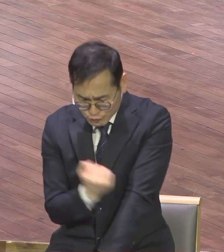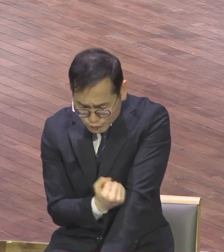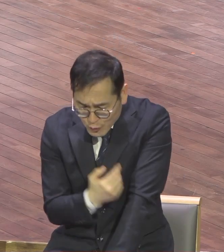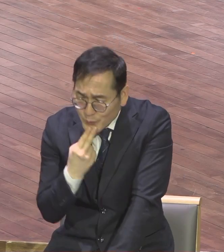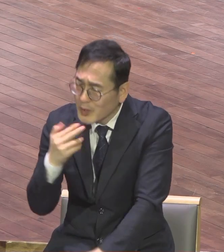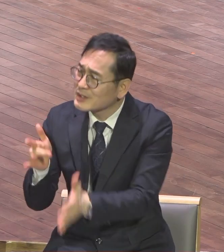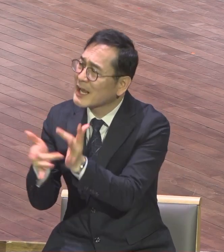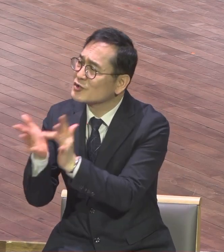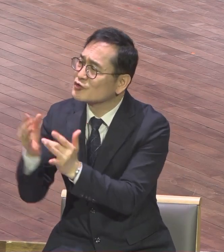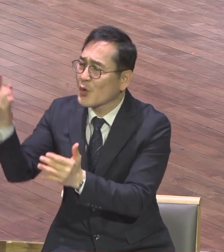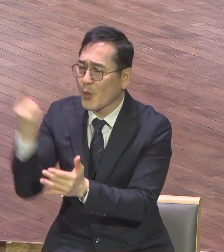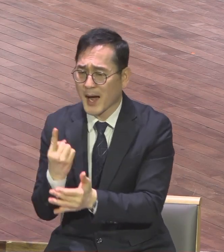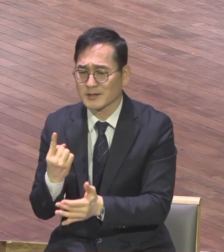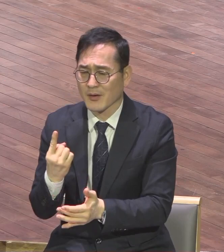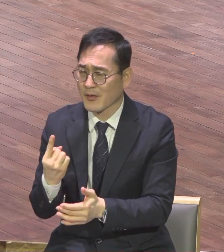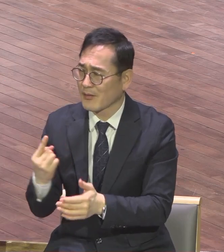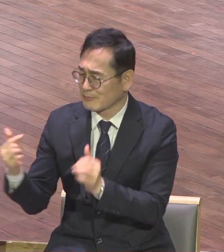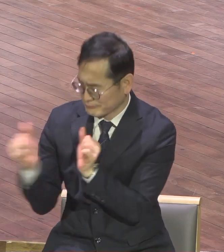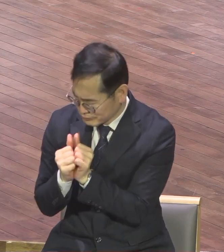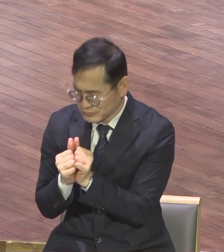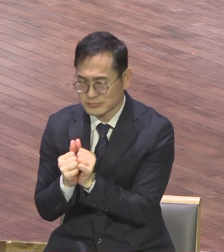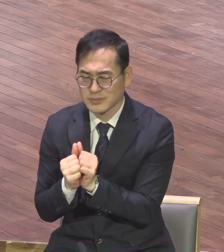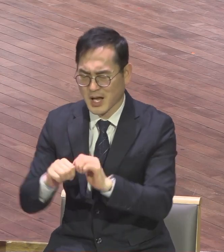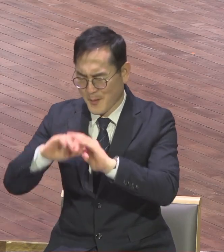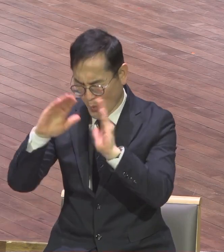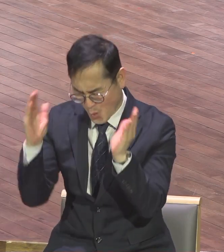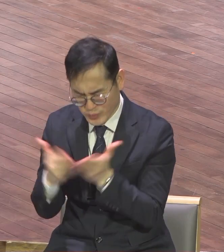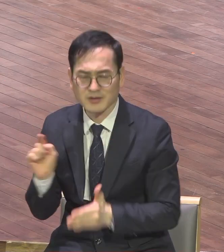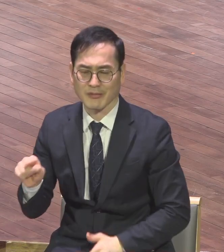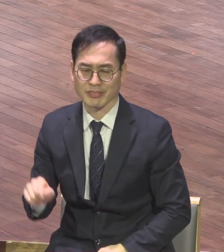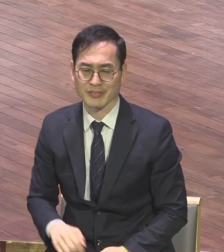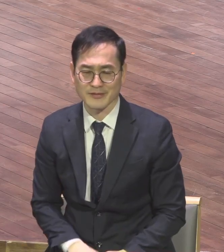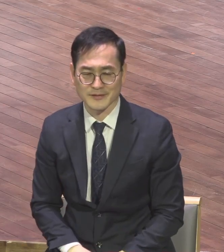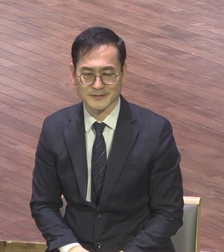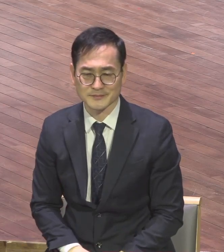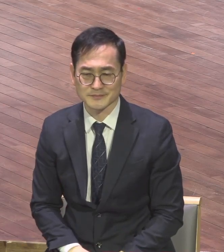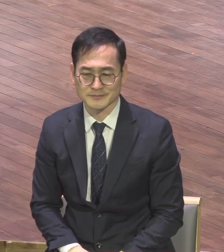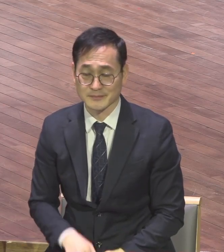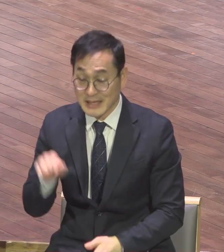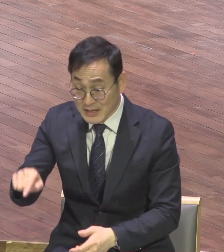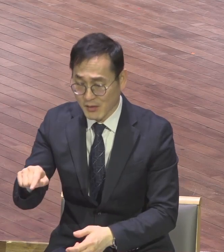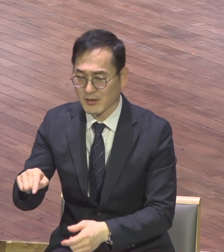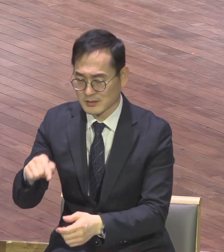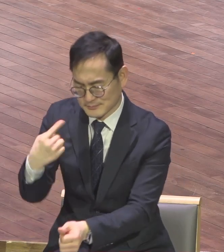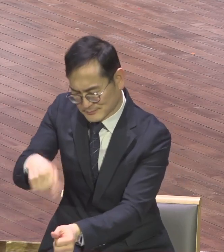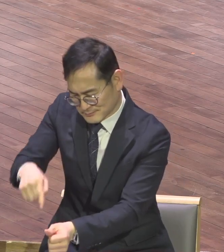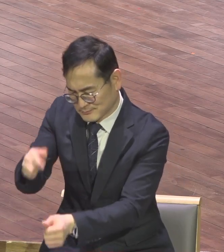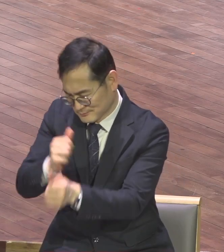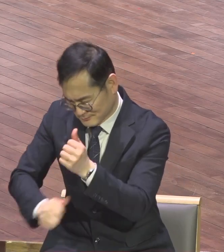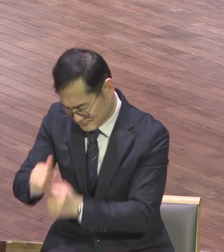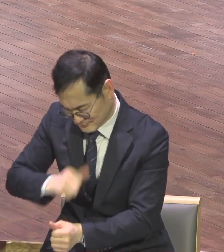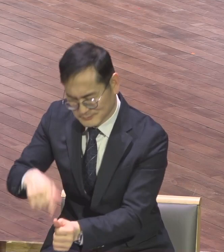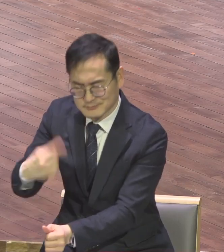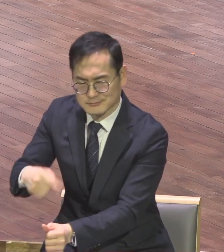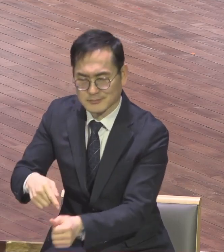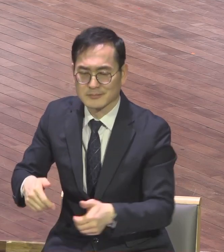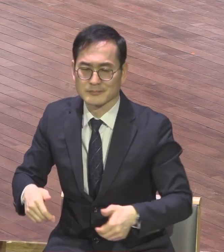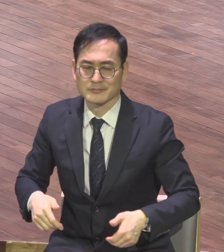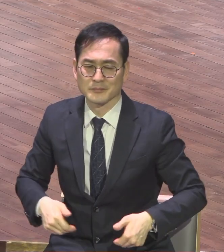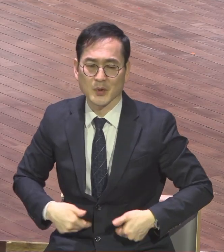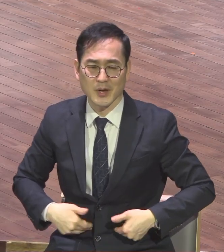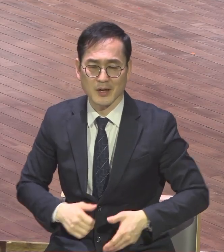예수 그리스도 우리에게 모든 것입니다. 이 사실을 후대에게 심고 심고 또 심어야 돼요. 지금 뭐가 안 된다?